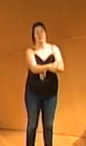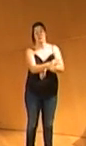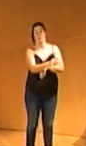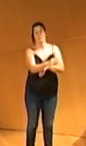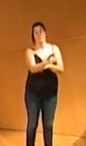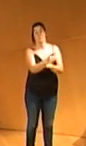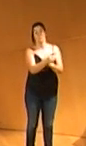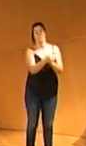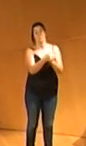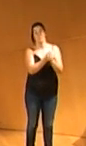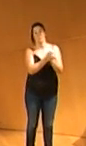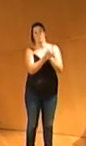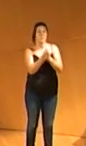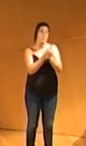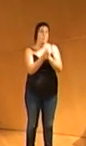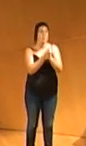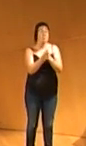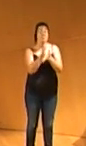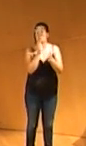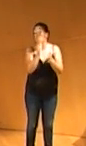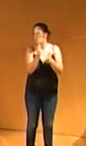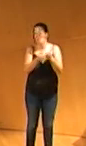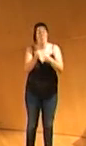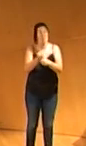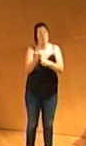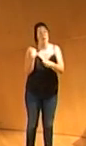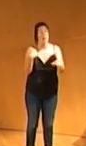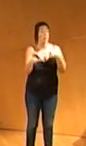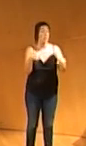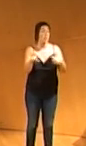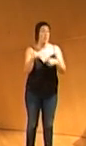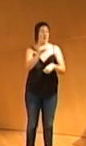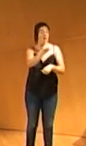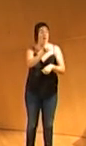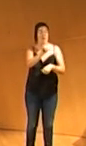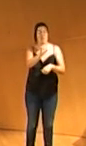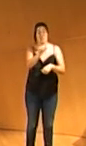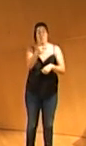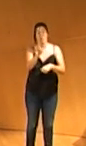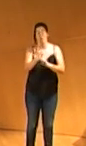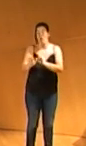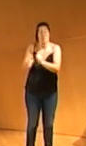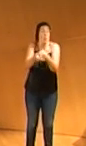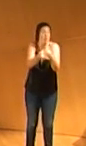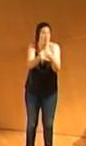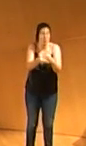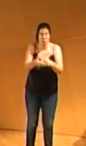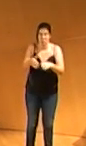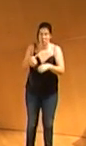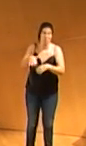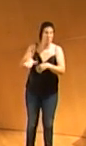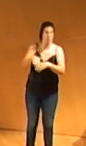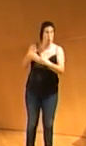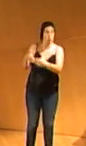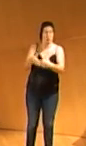on parle maintenant. Alors, il y a le mot aidant. C'est un mot qui est à la mode. Je pense que si vous êtes, il